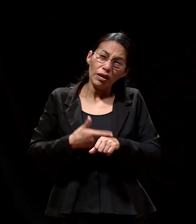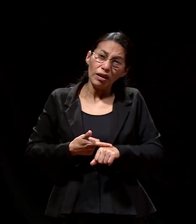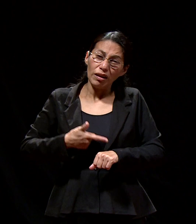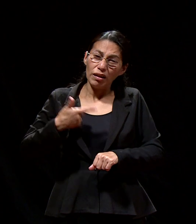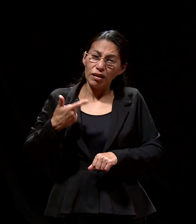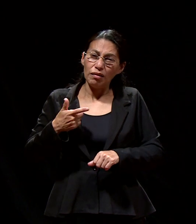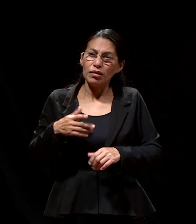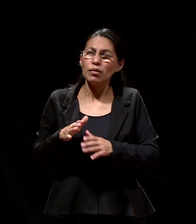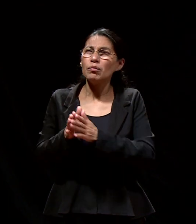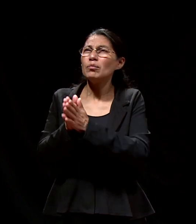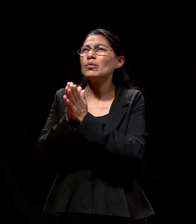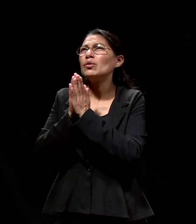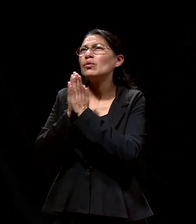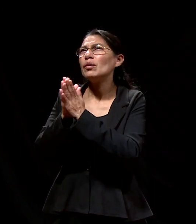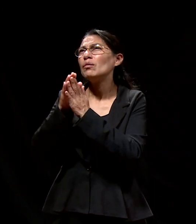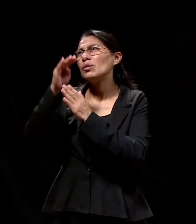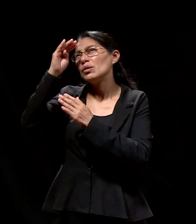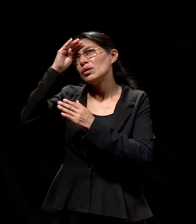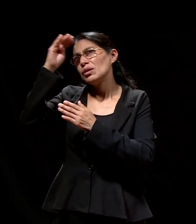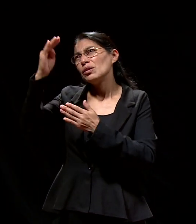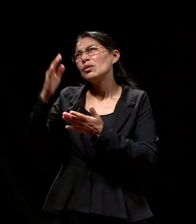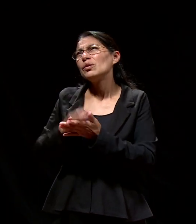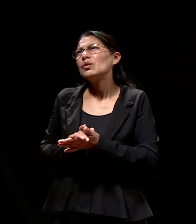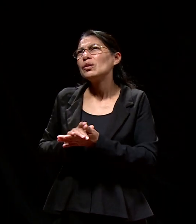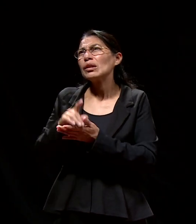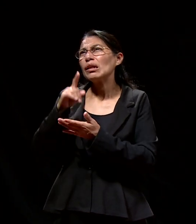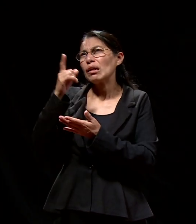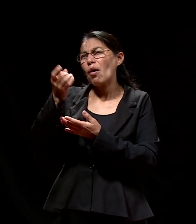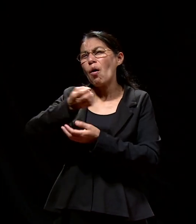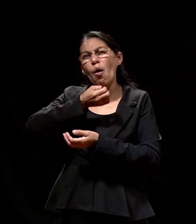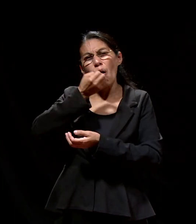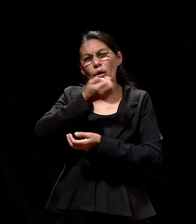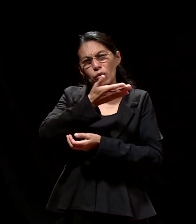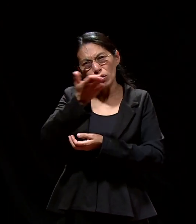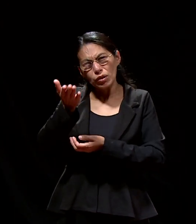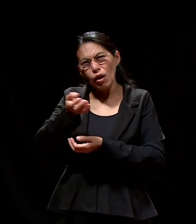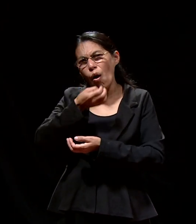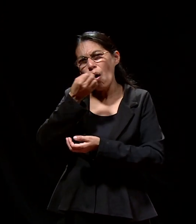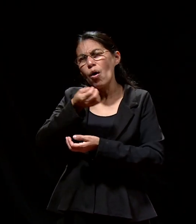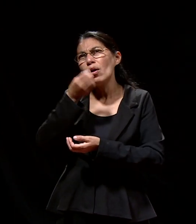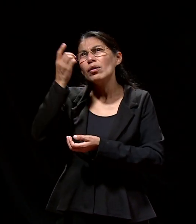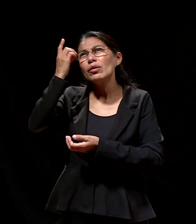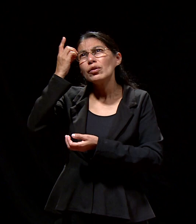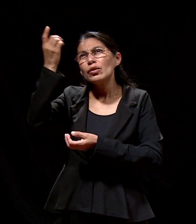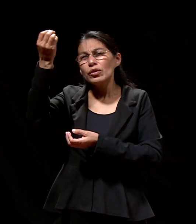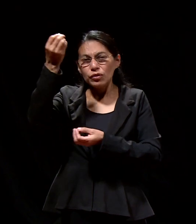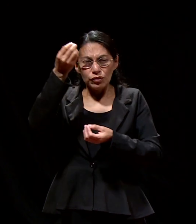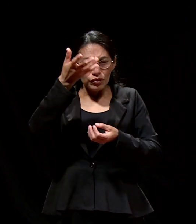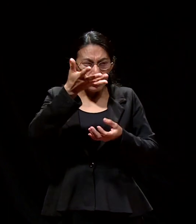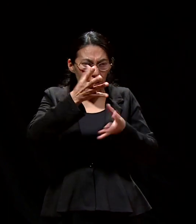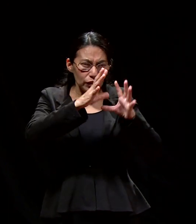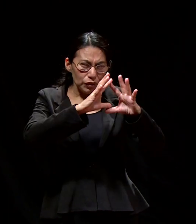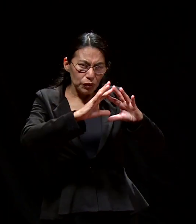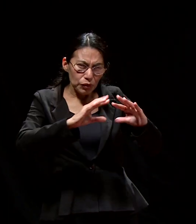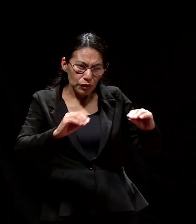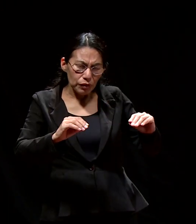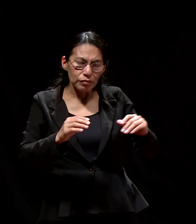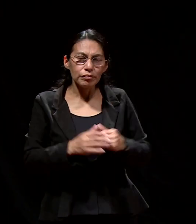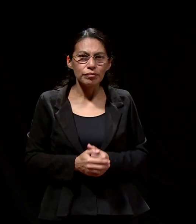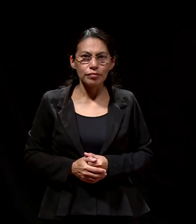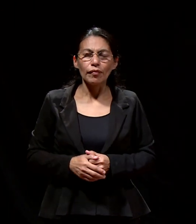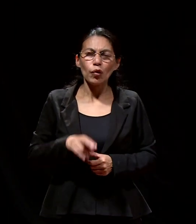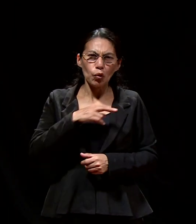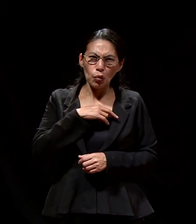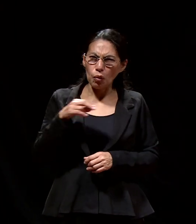salud y suplicó a Dios que intercedan por ella vamos a estar orando no la vamos a dejar